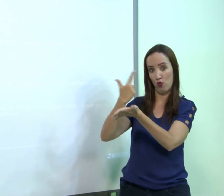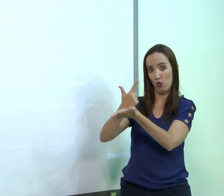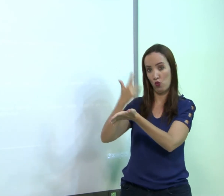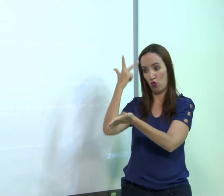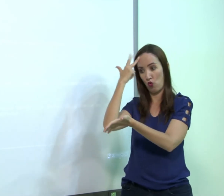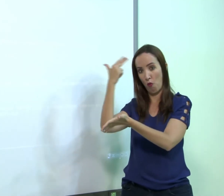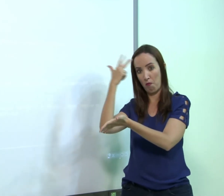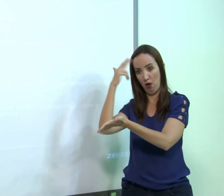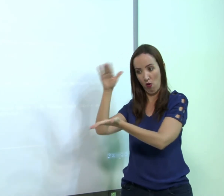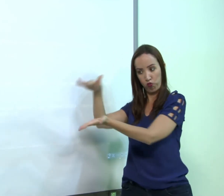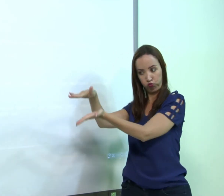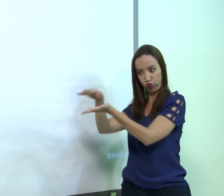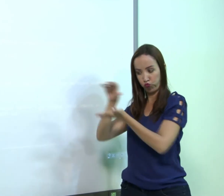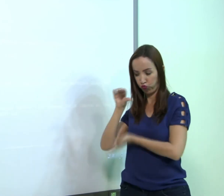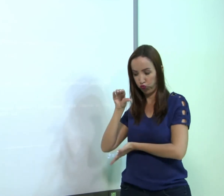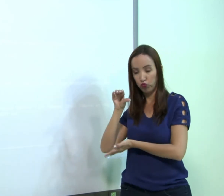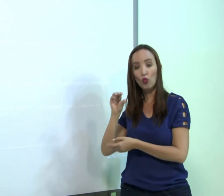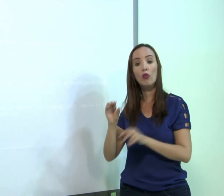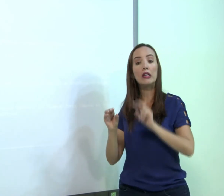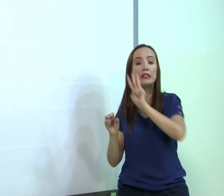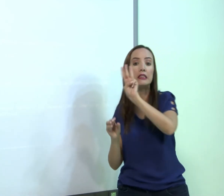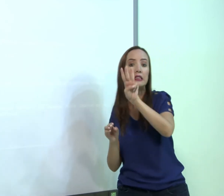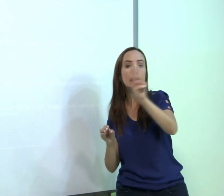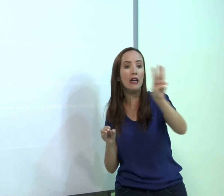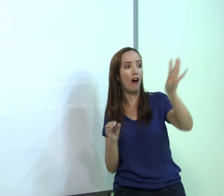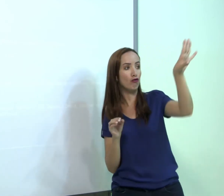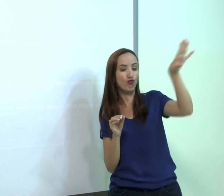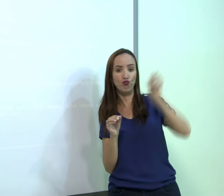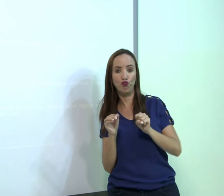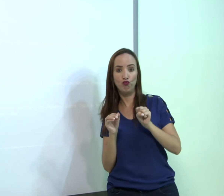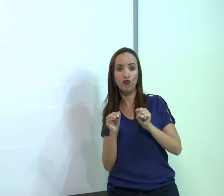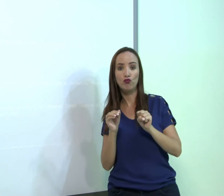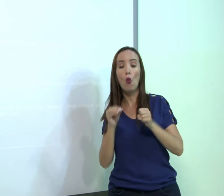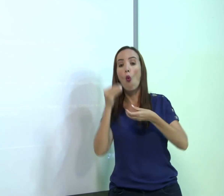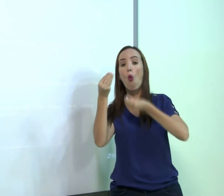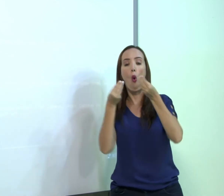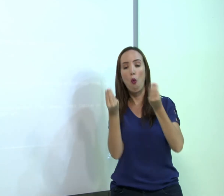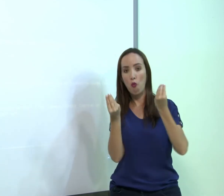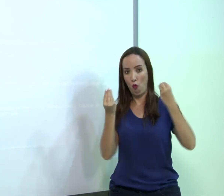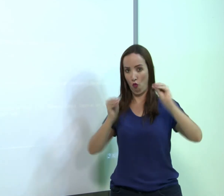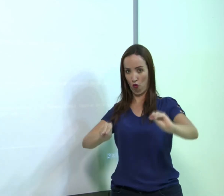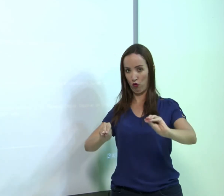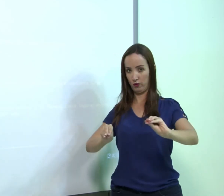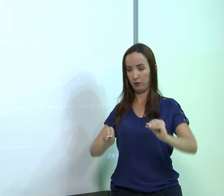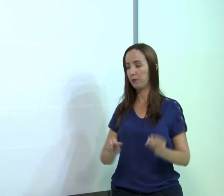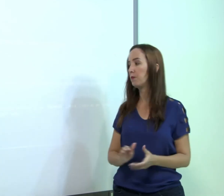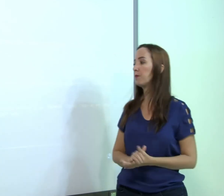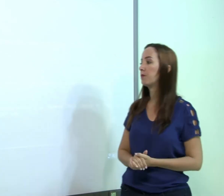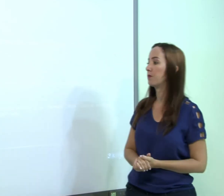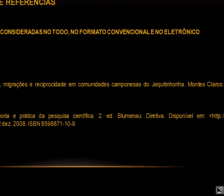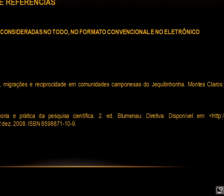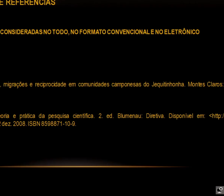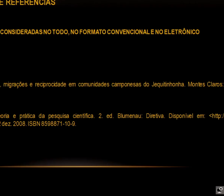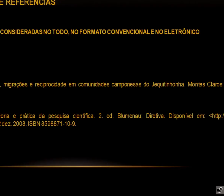Então, vamos lá no livro, pegamos a última página e colocamos.